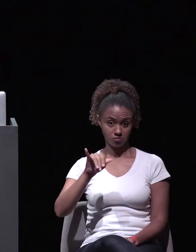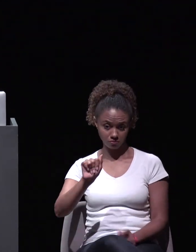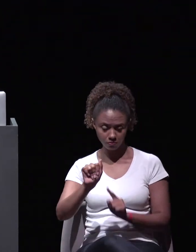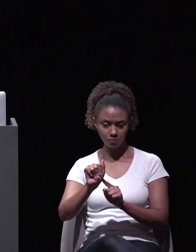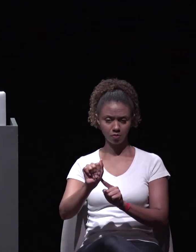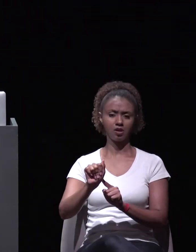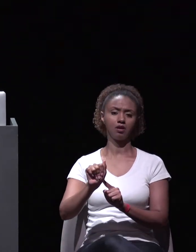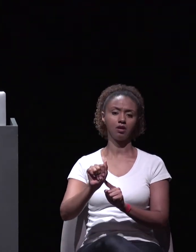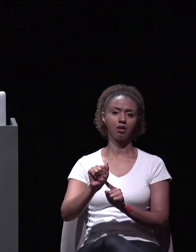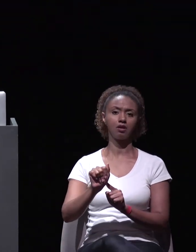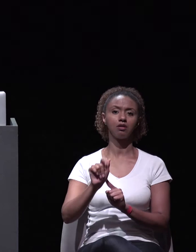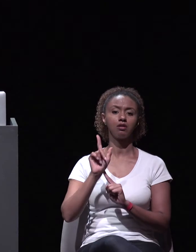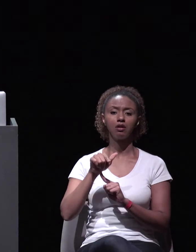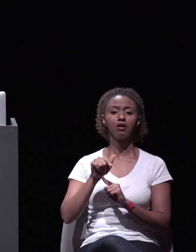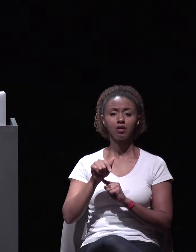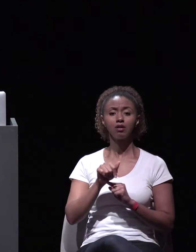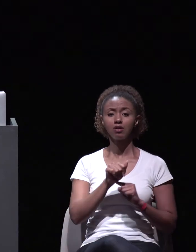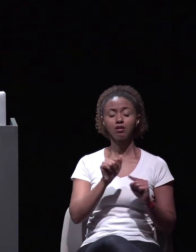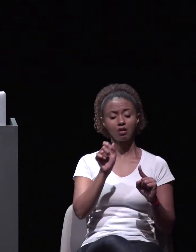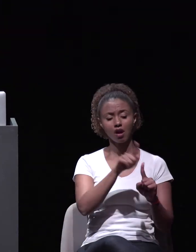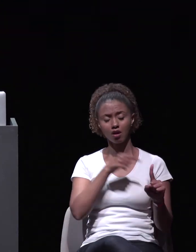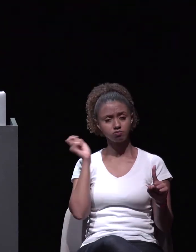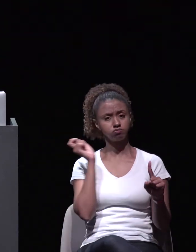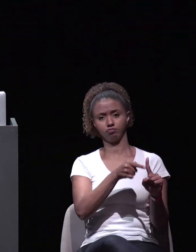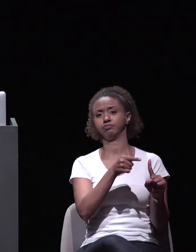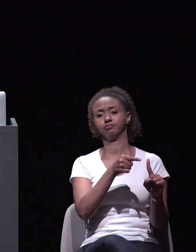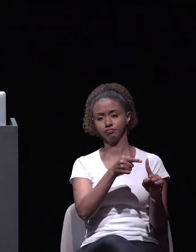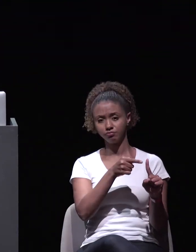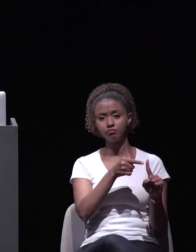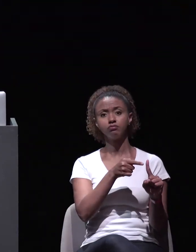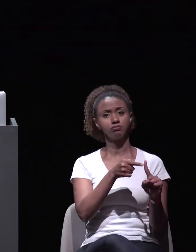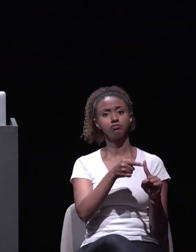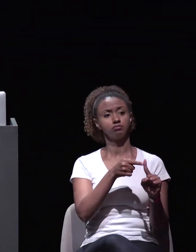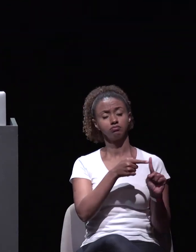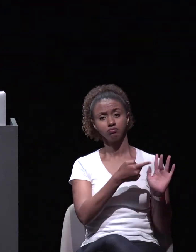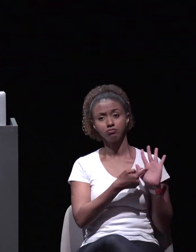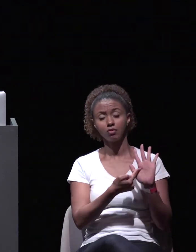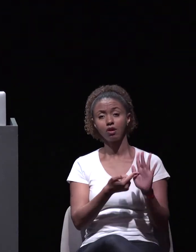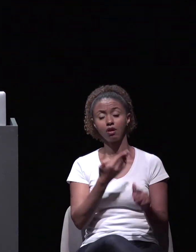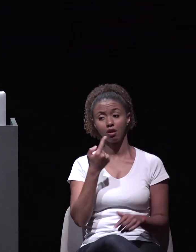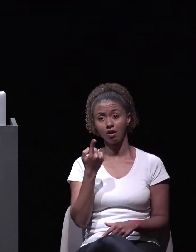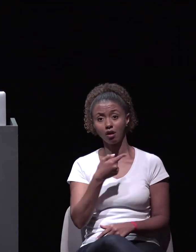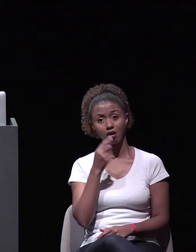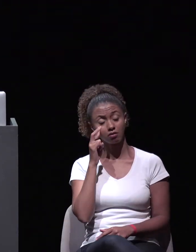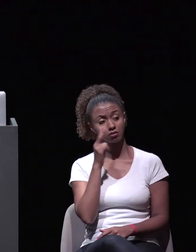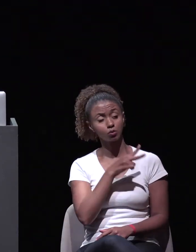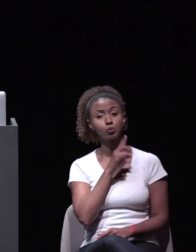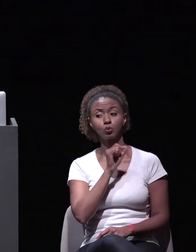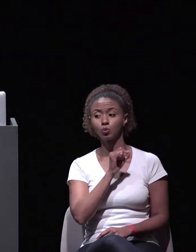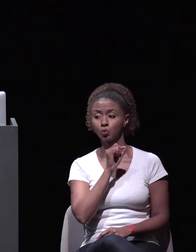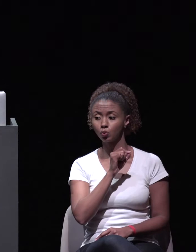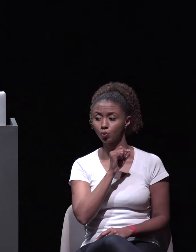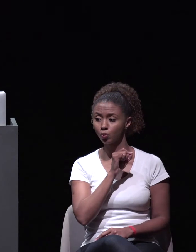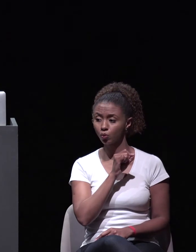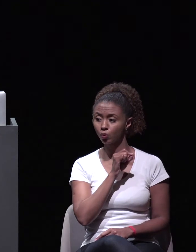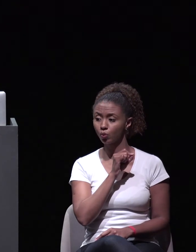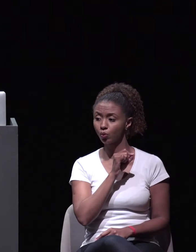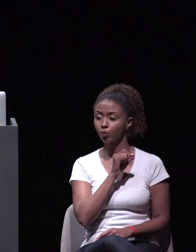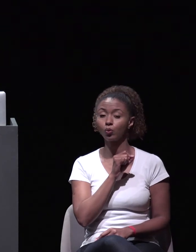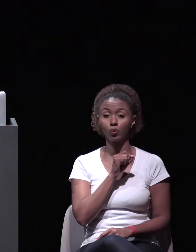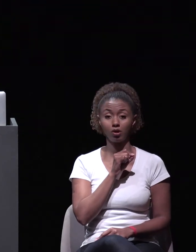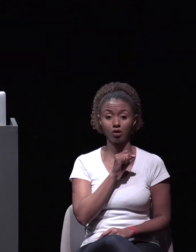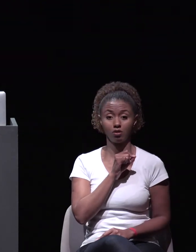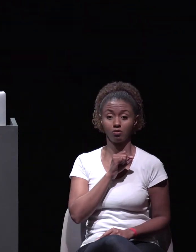associada à ideia dos estereótipos, né? Então, nós aqui estamos vendo algo de um relacionamento entre o ser e